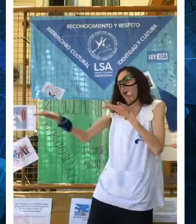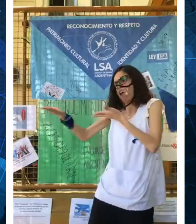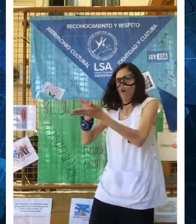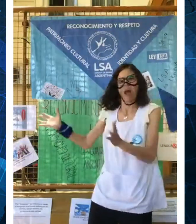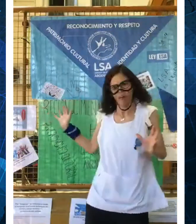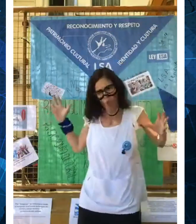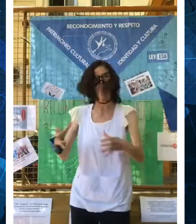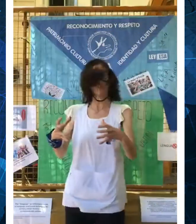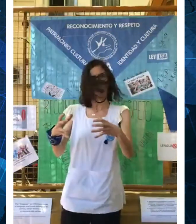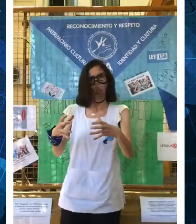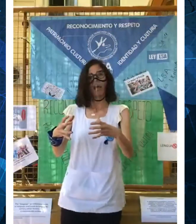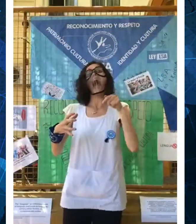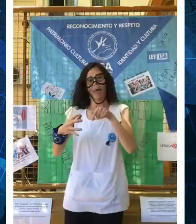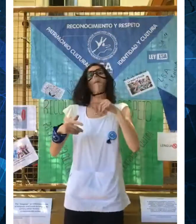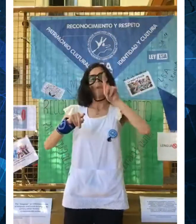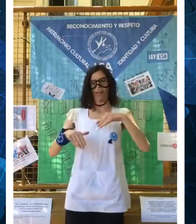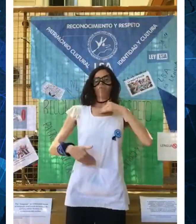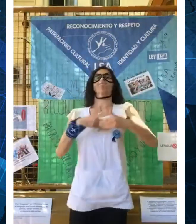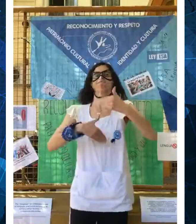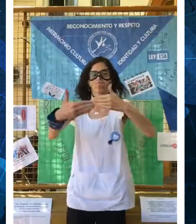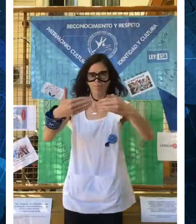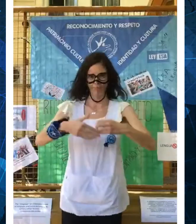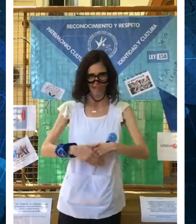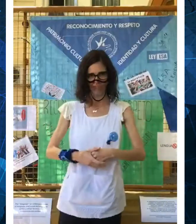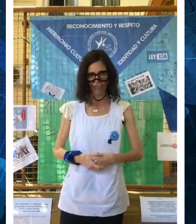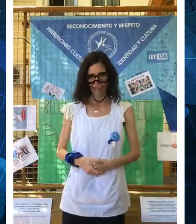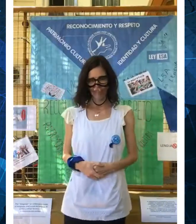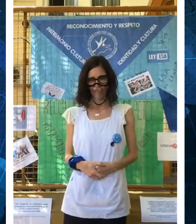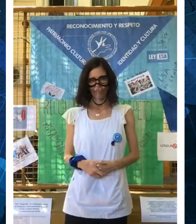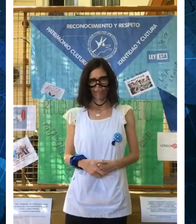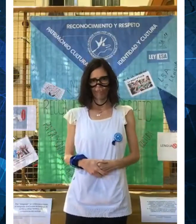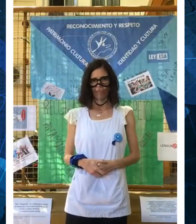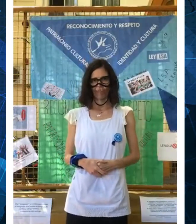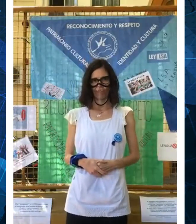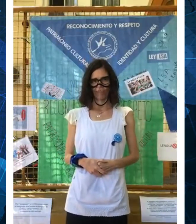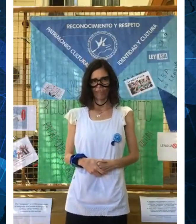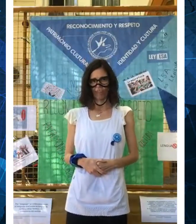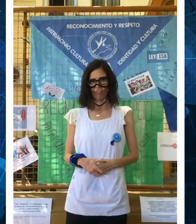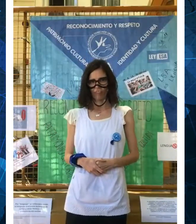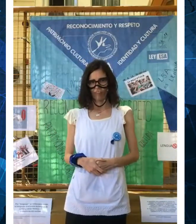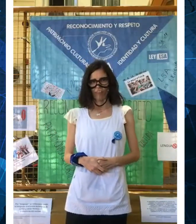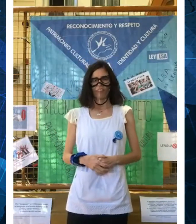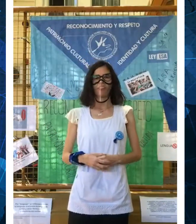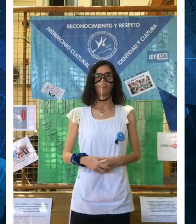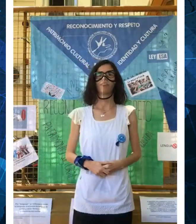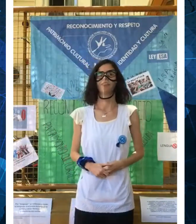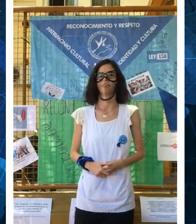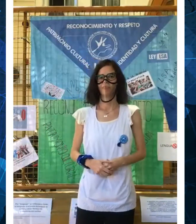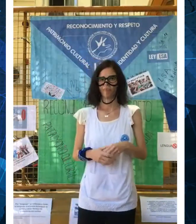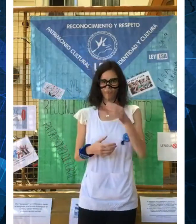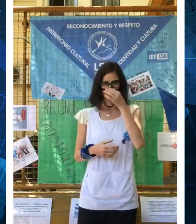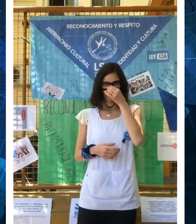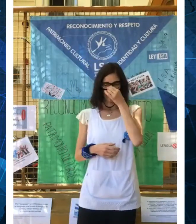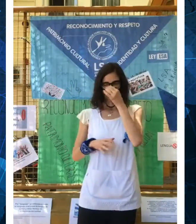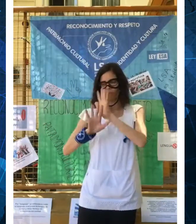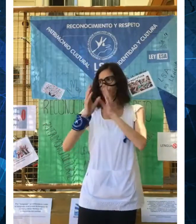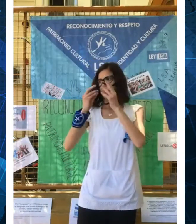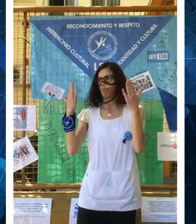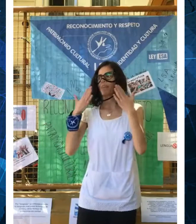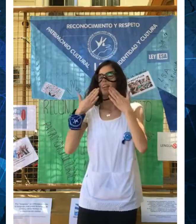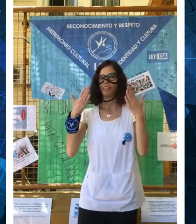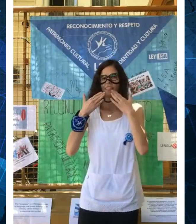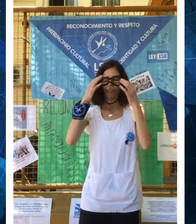hemos hecho presentes y estamos abiertos a hablar en conjunto y a accionar en equipo.